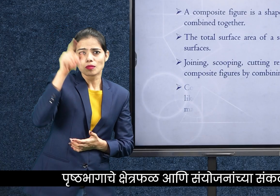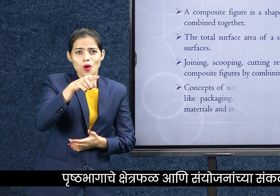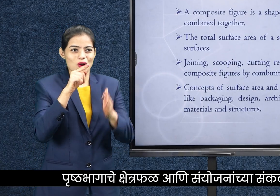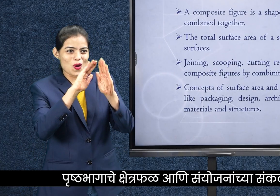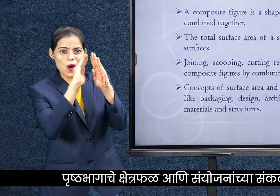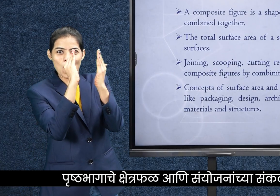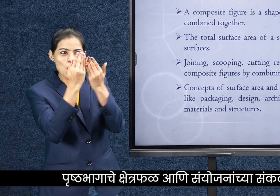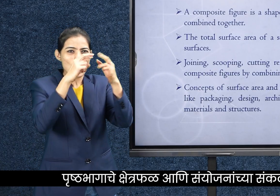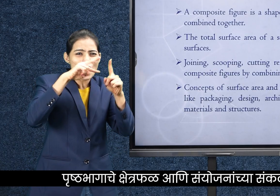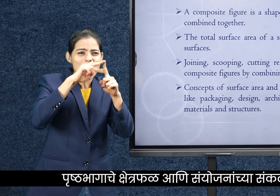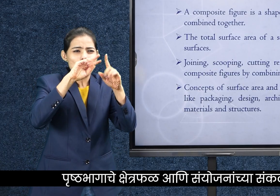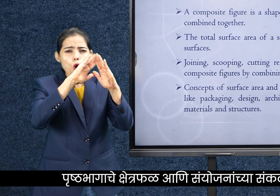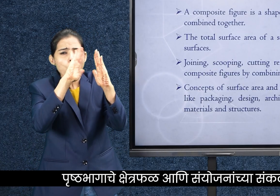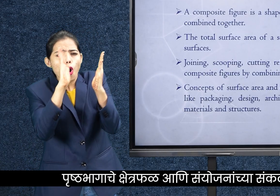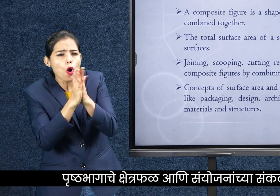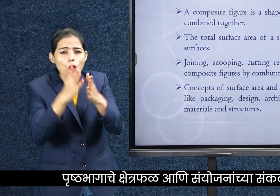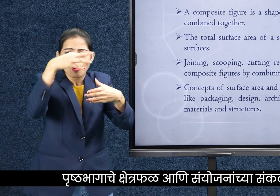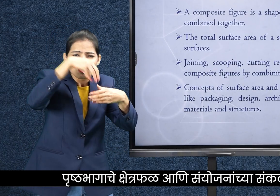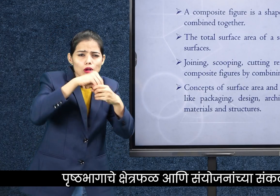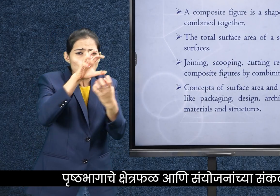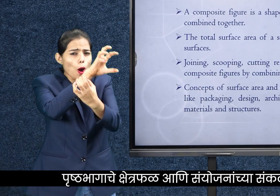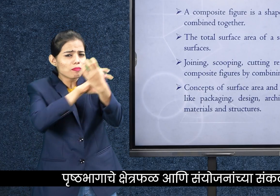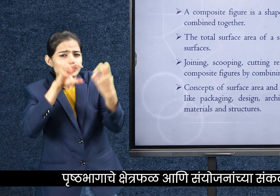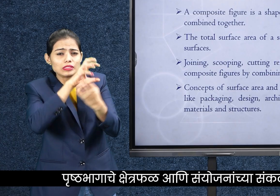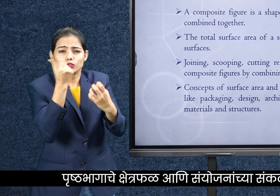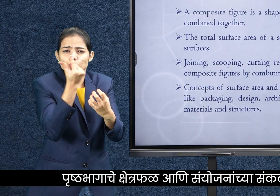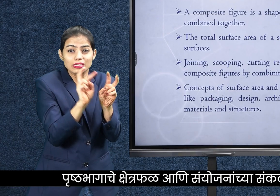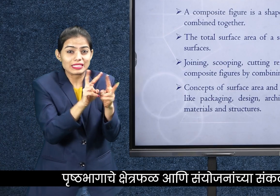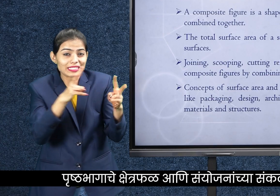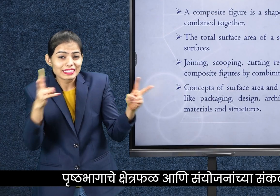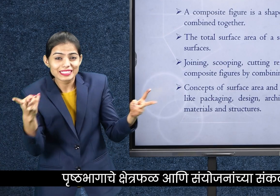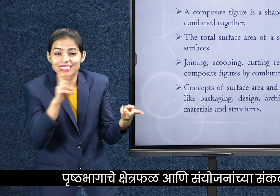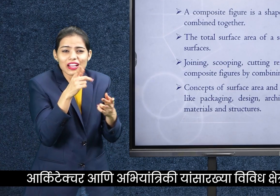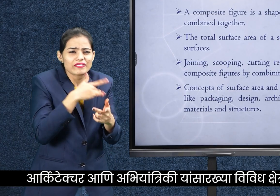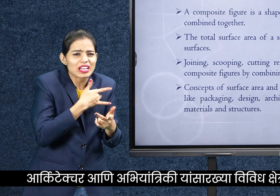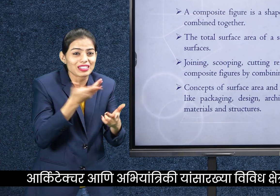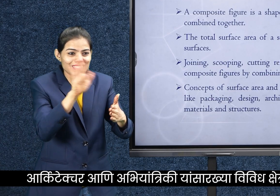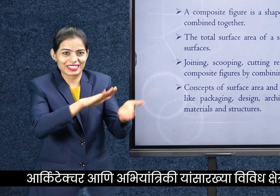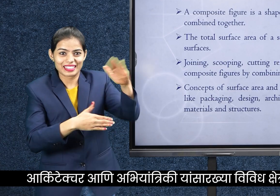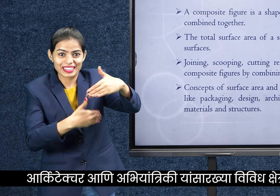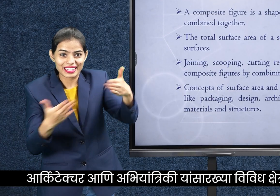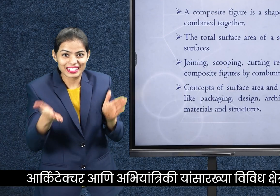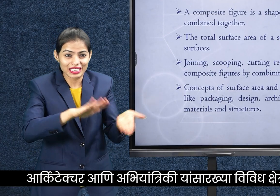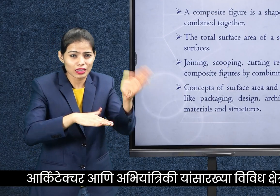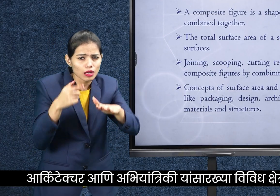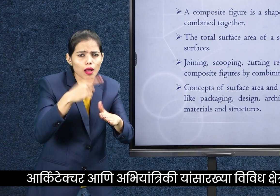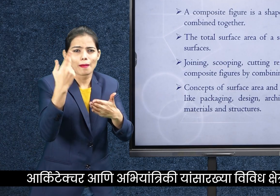पृष्ठभागाचे क्षेत्रफळ आणि संयोजनांच्या संकल्पना पॅकेजिंग, डिझाईन, आर्किटेक्चर आणि अभियांत्रिकी